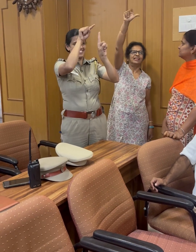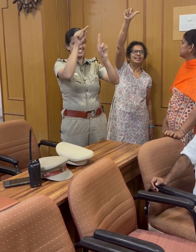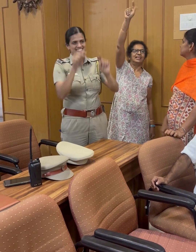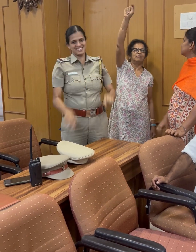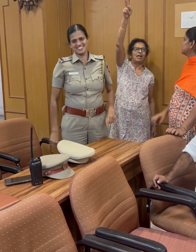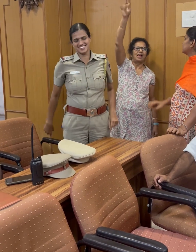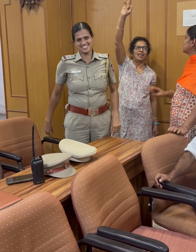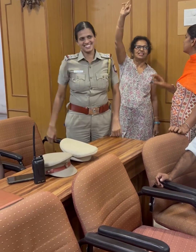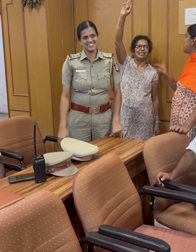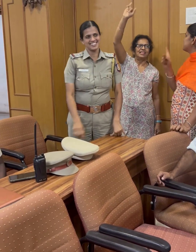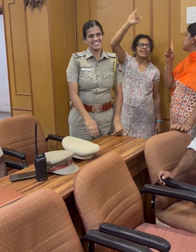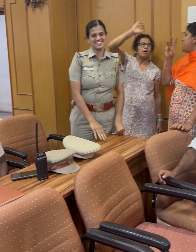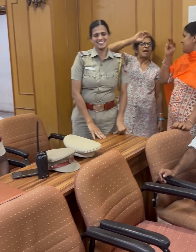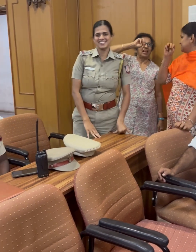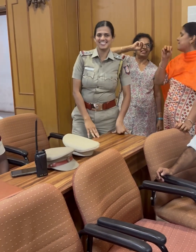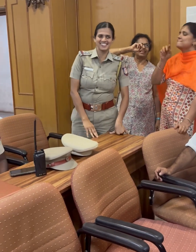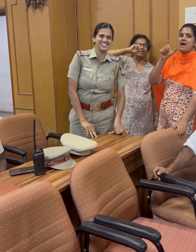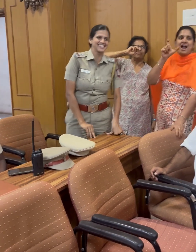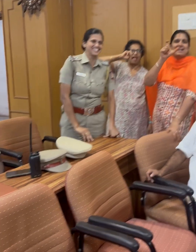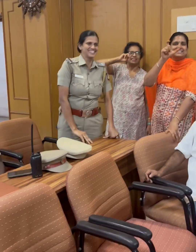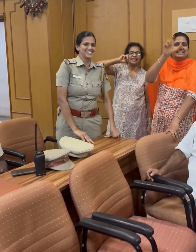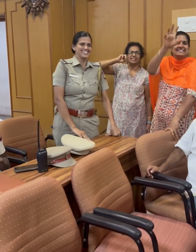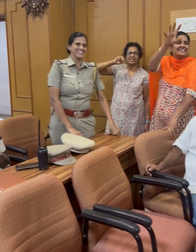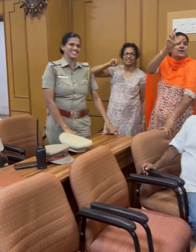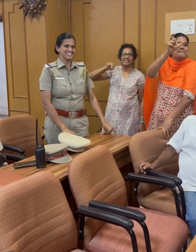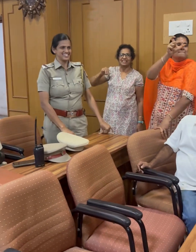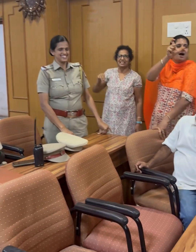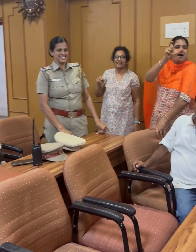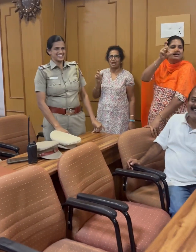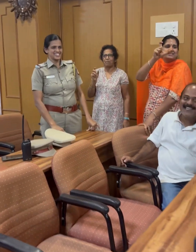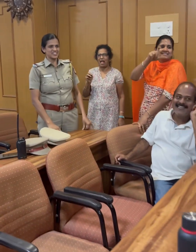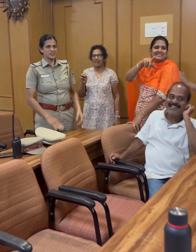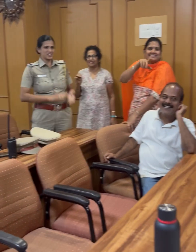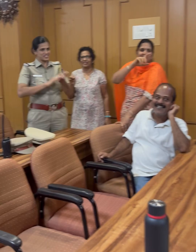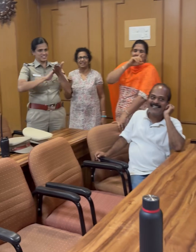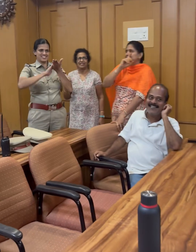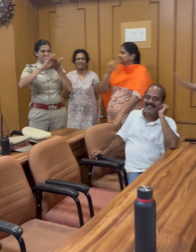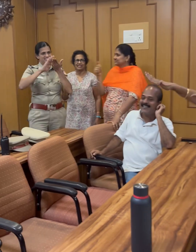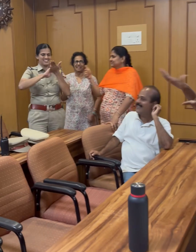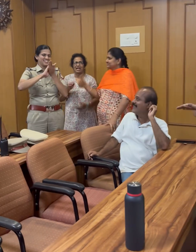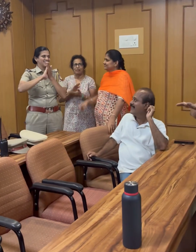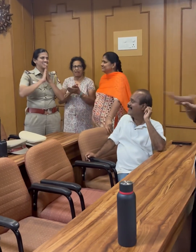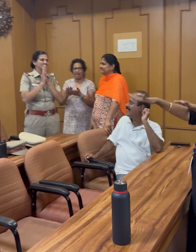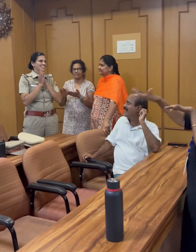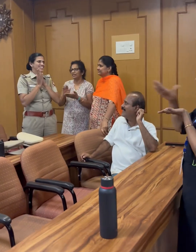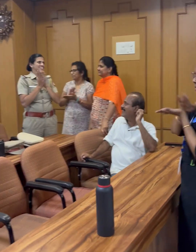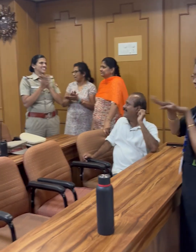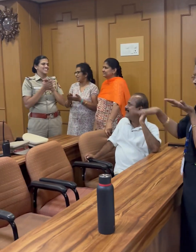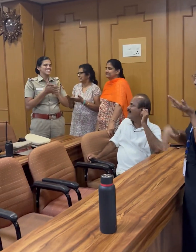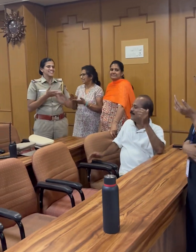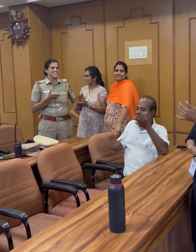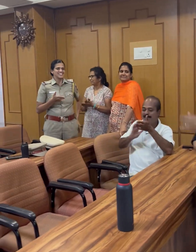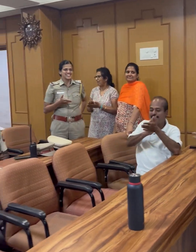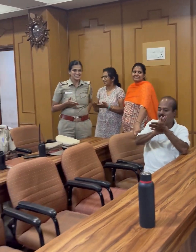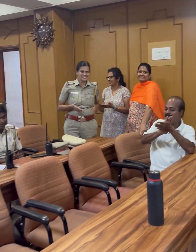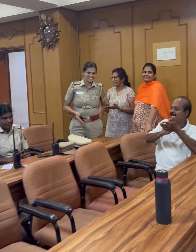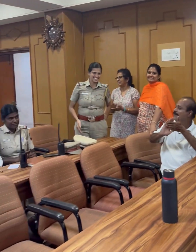இது வந்துட்டு only once. 2 வாட்டி வேண்டாம், ஒரே வாட்டி சொன்னா இது பண்ணா இது எக்ஸ்ட்ரா அர்த்தம்.